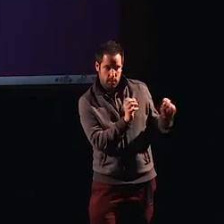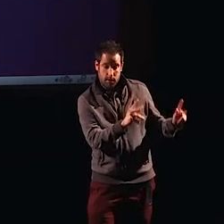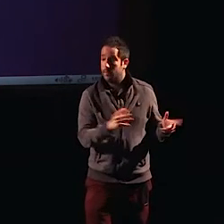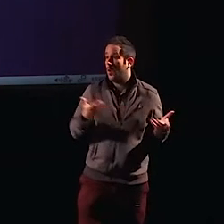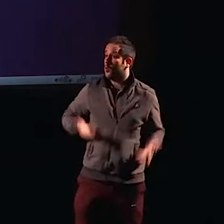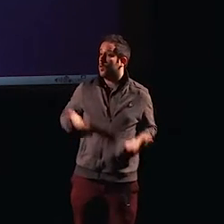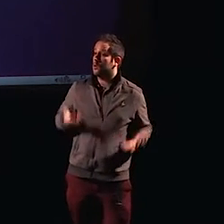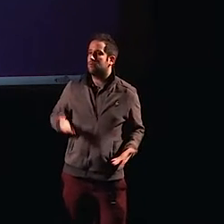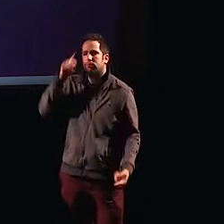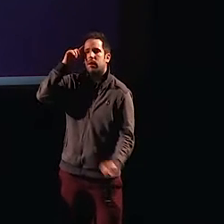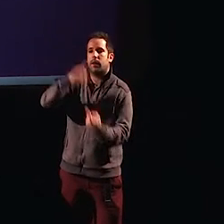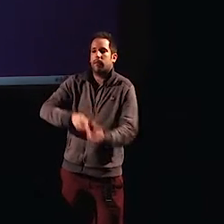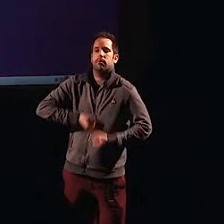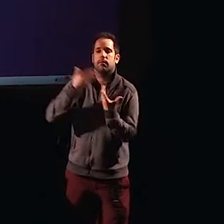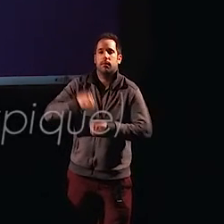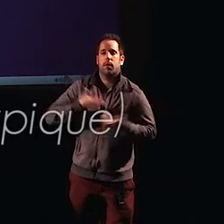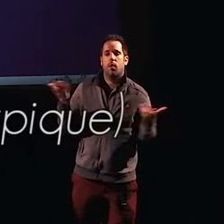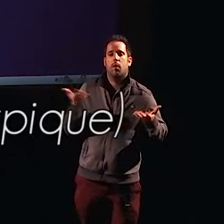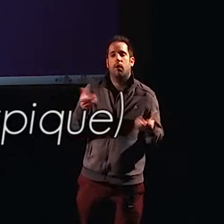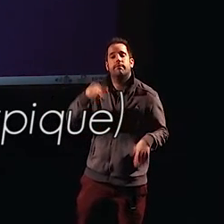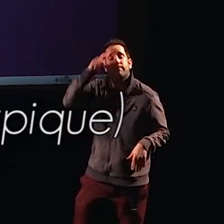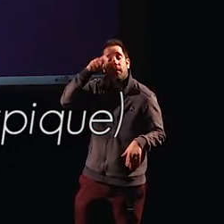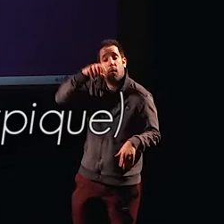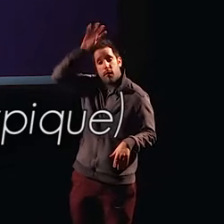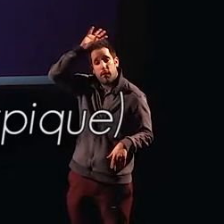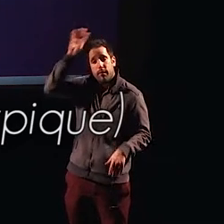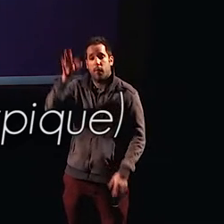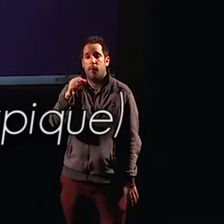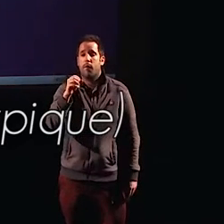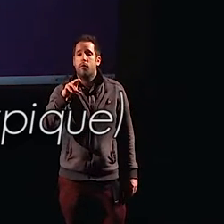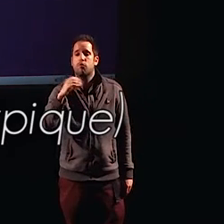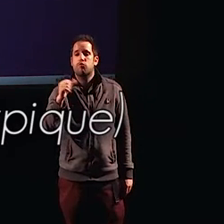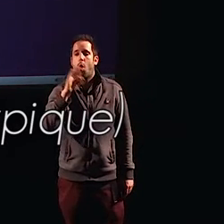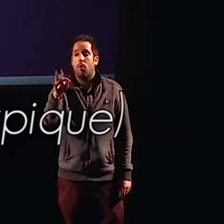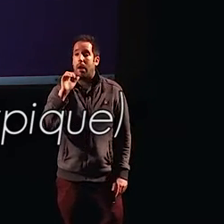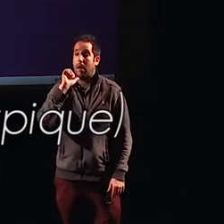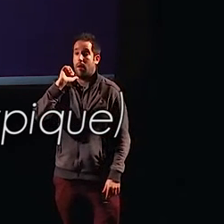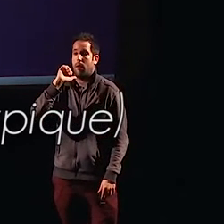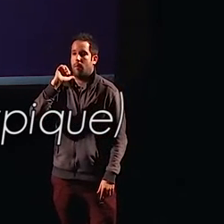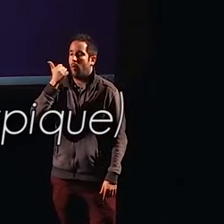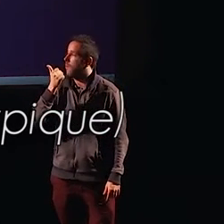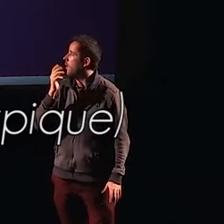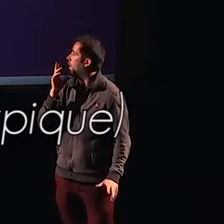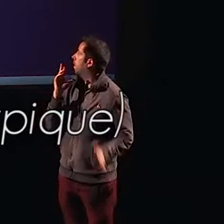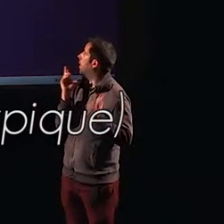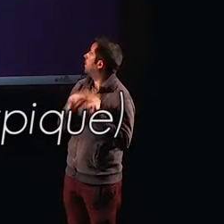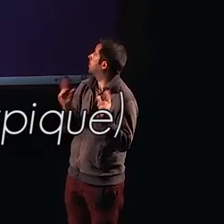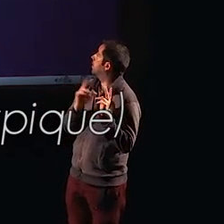Aujourd'hui, de quoi on va parler ? On va parler de Michel Foucault. Alors, je tiens à faire un premier disclaimer qui